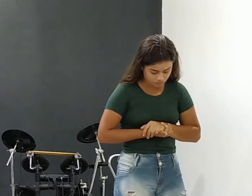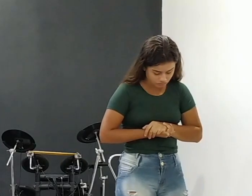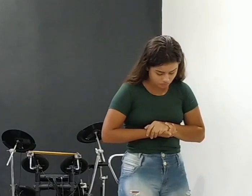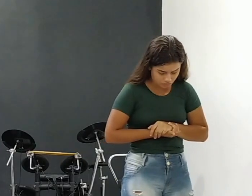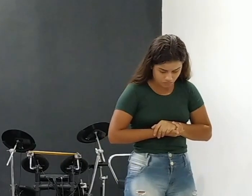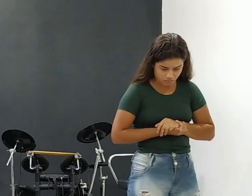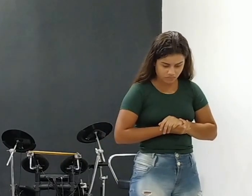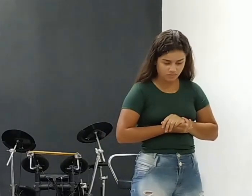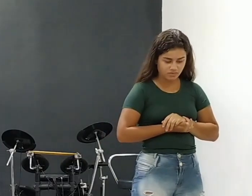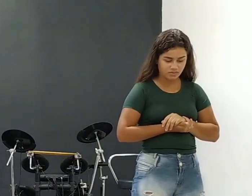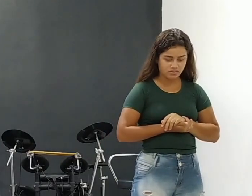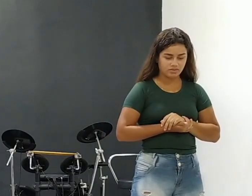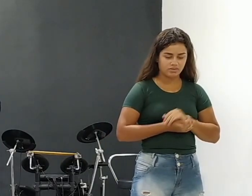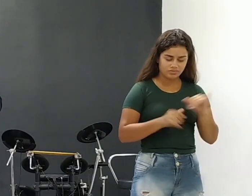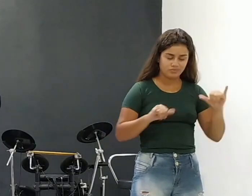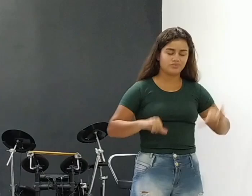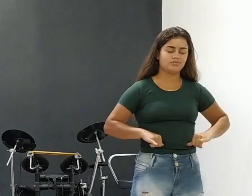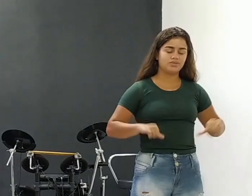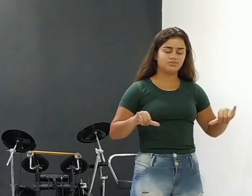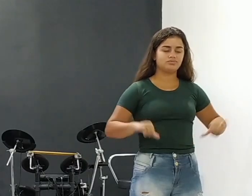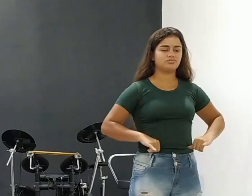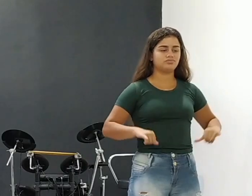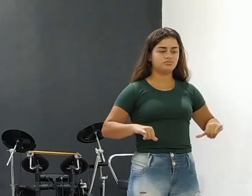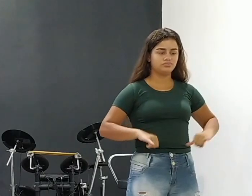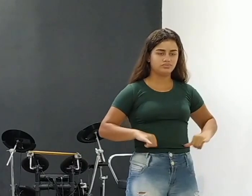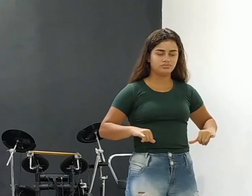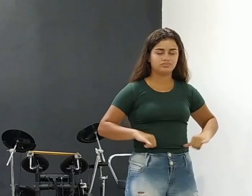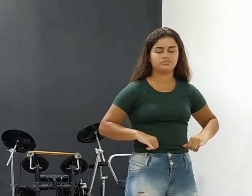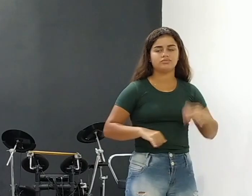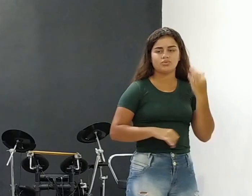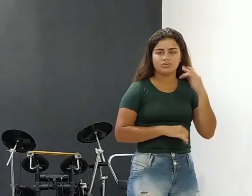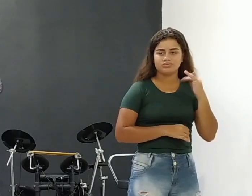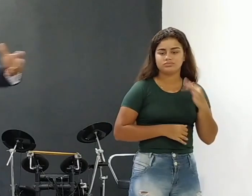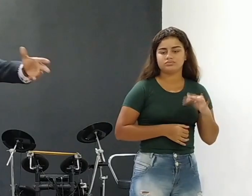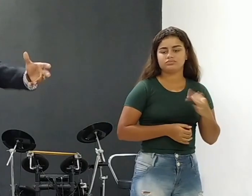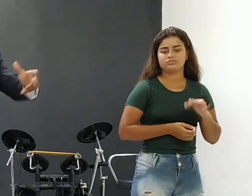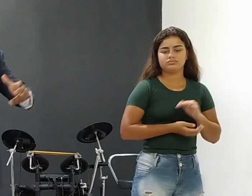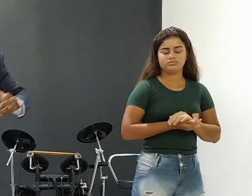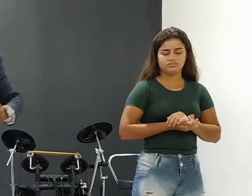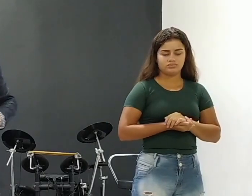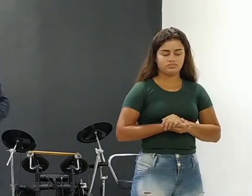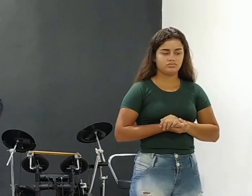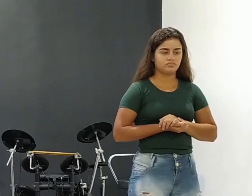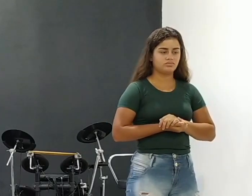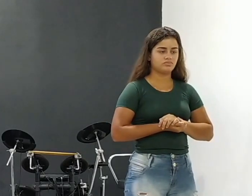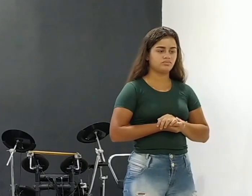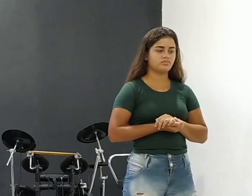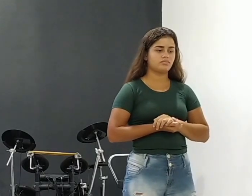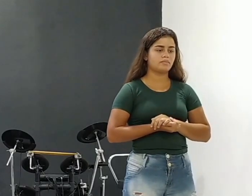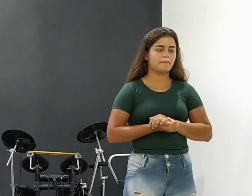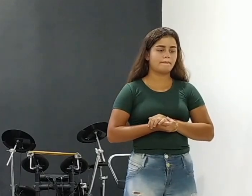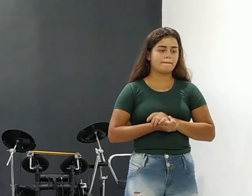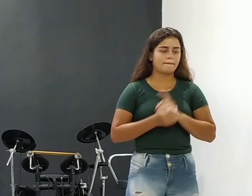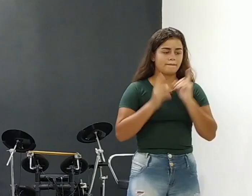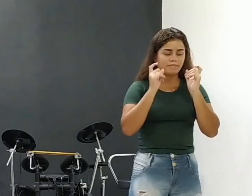Só que dói, irmão. Passar pela prova dói. Ser jogado na fornalha dói. Machuca.